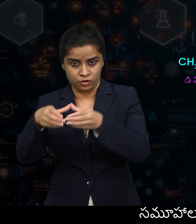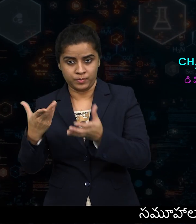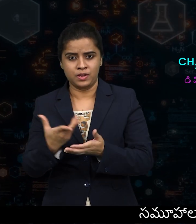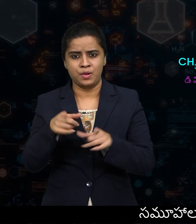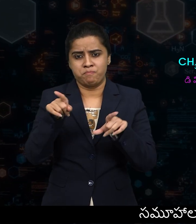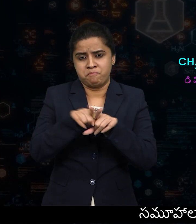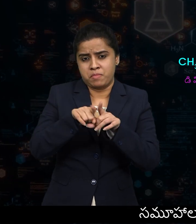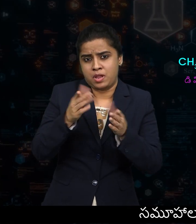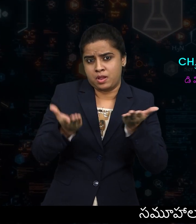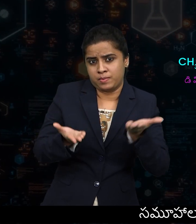చేయబడతాయి.